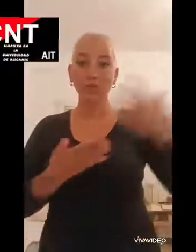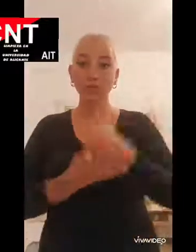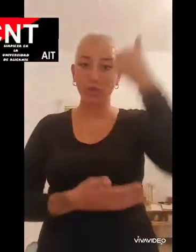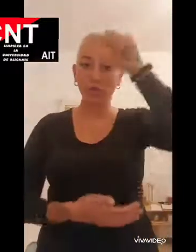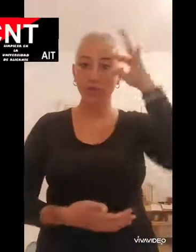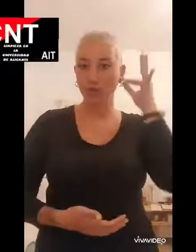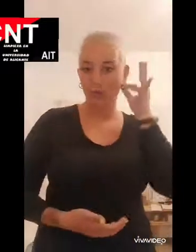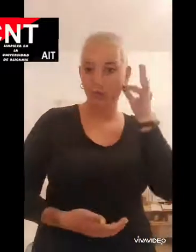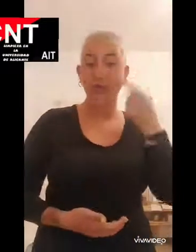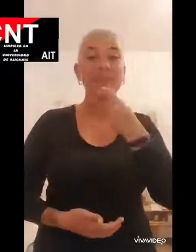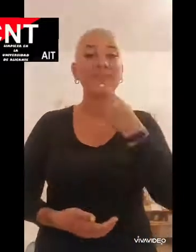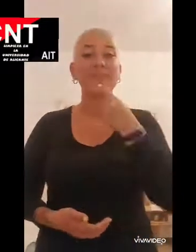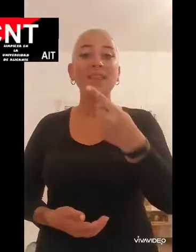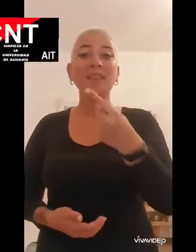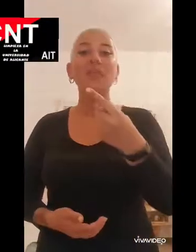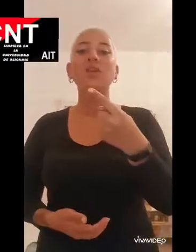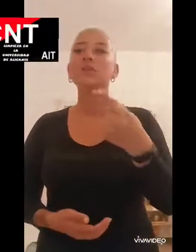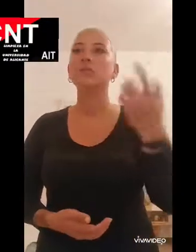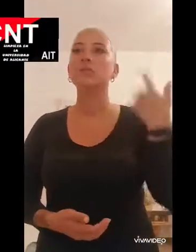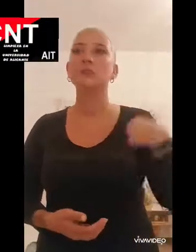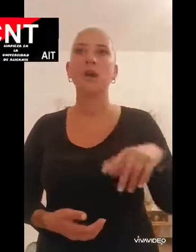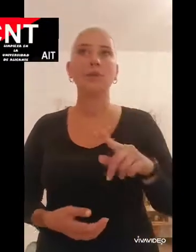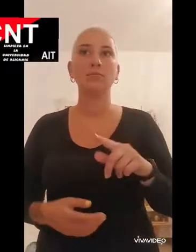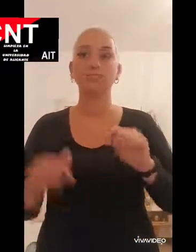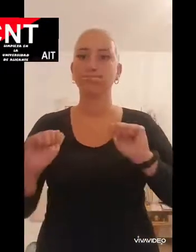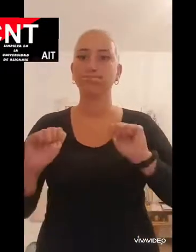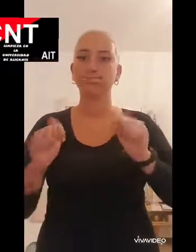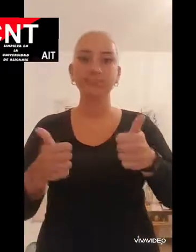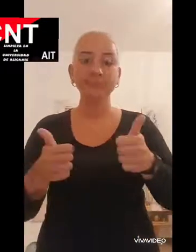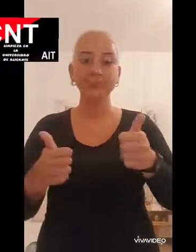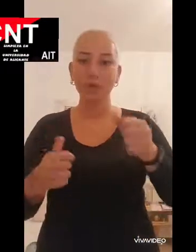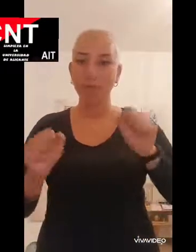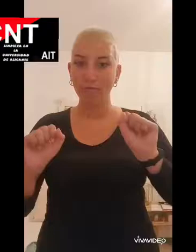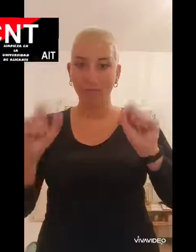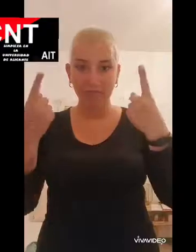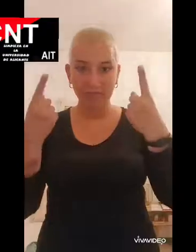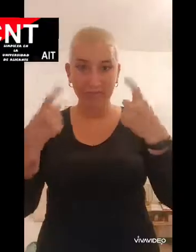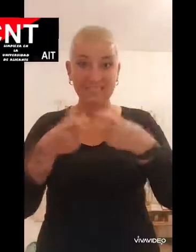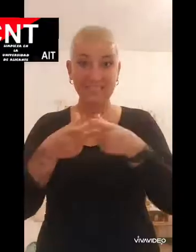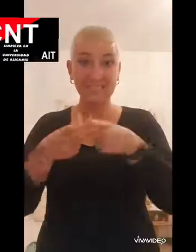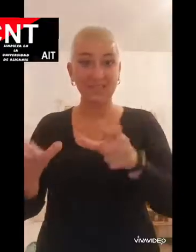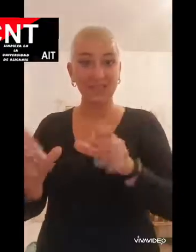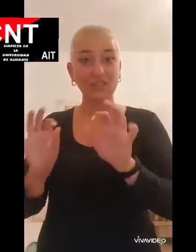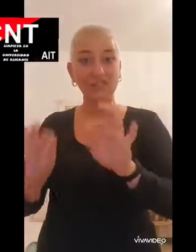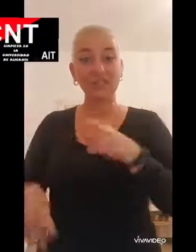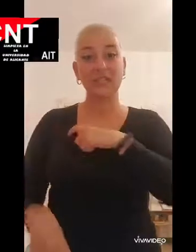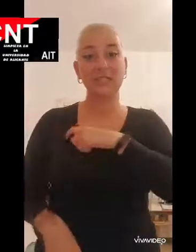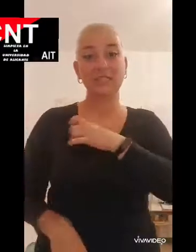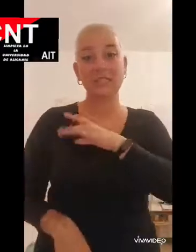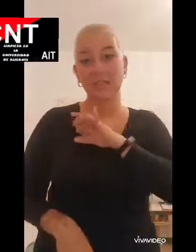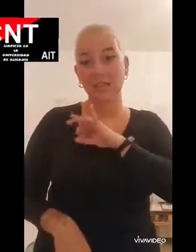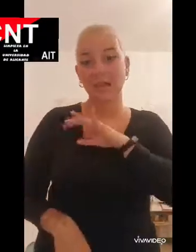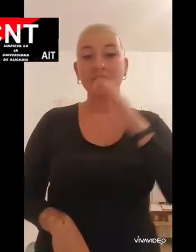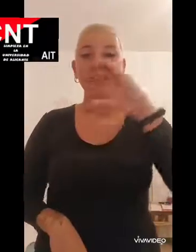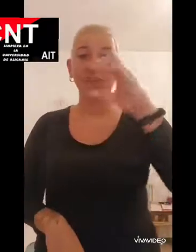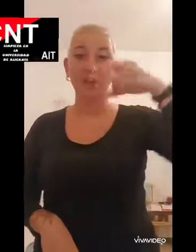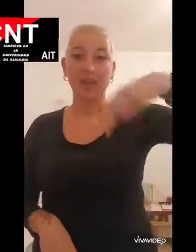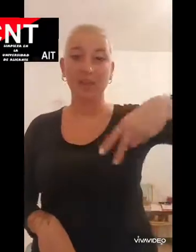Hola a todos y a todas. Deciros que se ha constituido oficialmente la sección sindical de la CNT